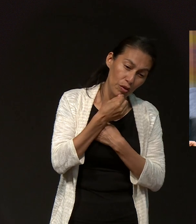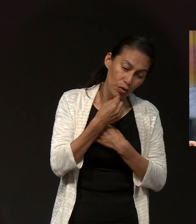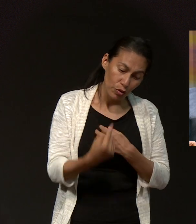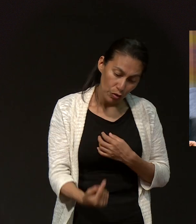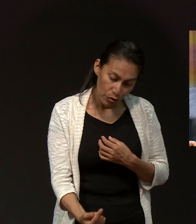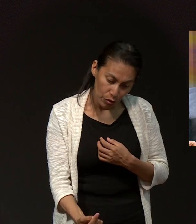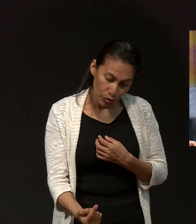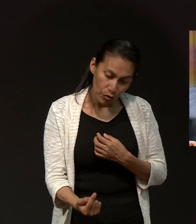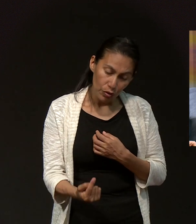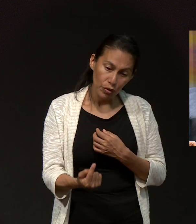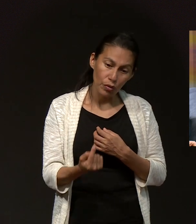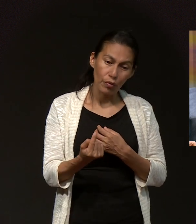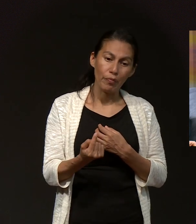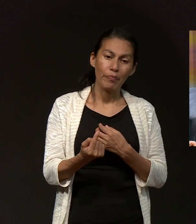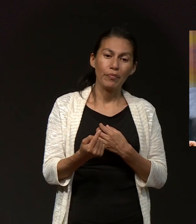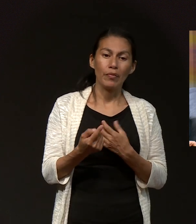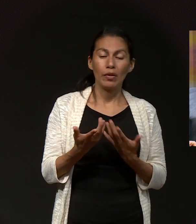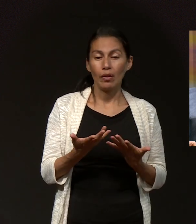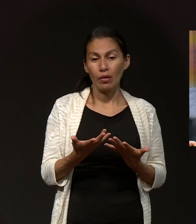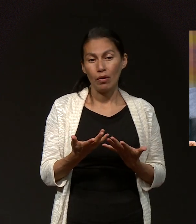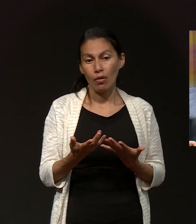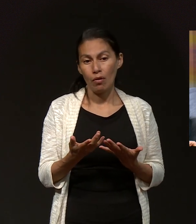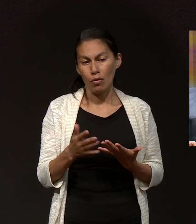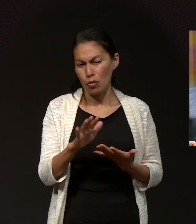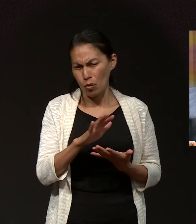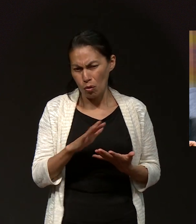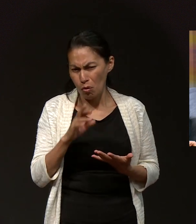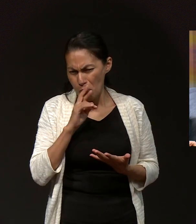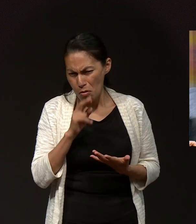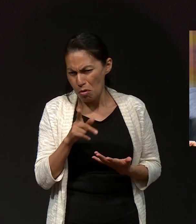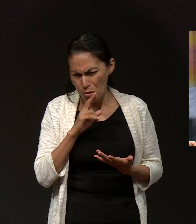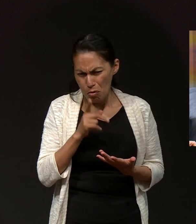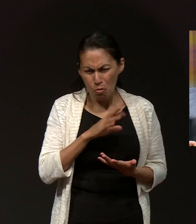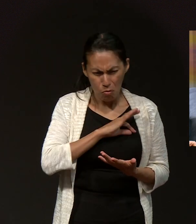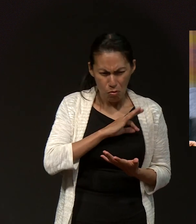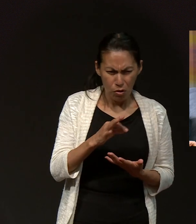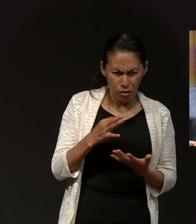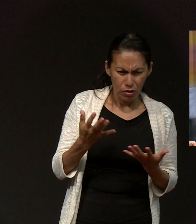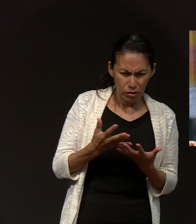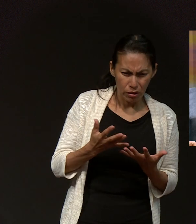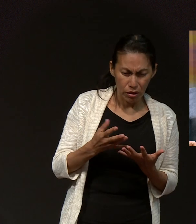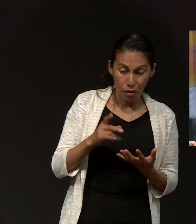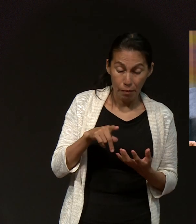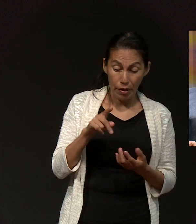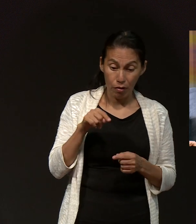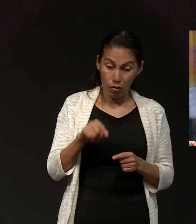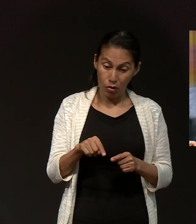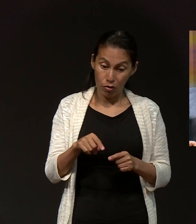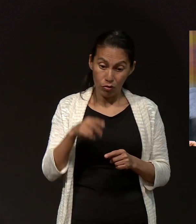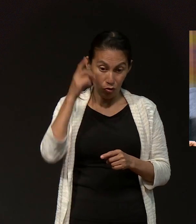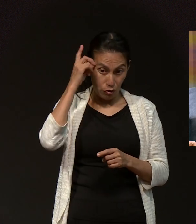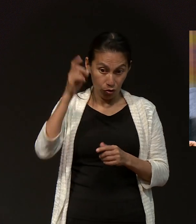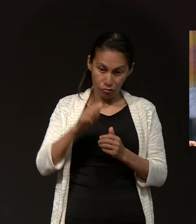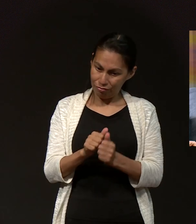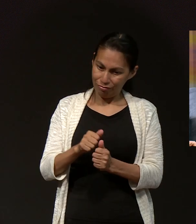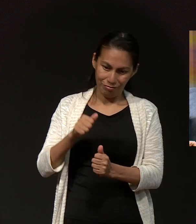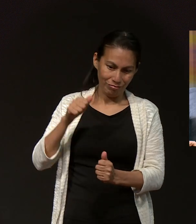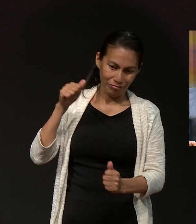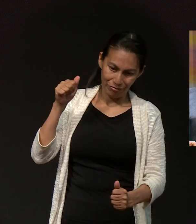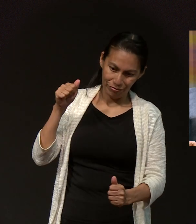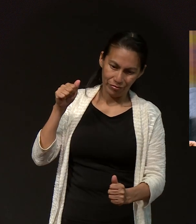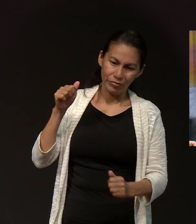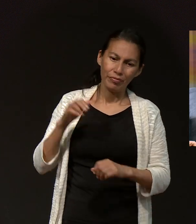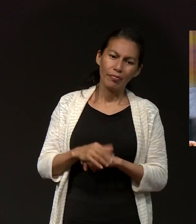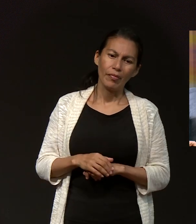primaria los ciudadanos en los que puede ser la mejor versión del ser humano, filántropo, cívico y todo esto, pero Dios no está en la ecuación.